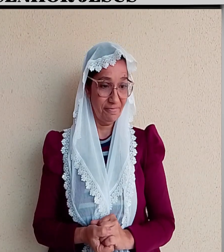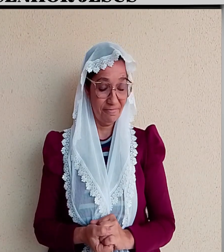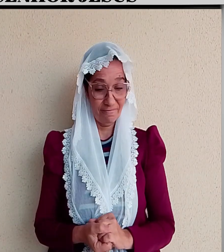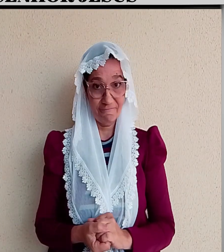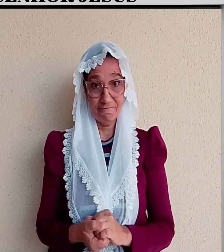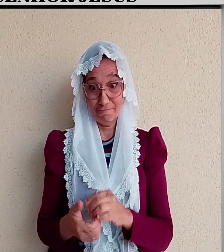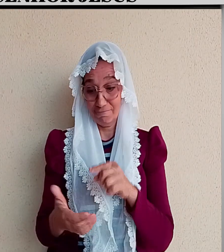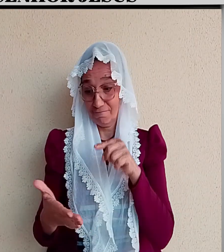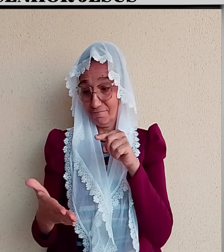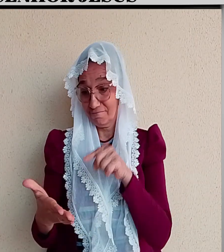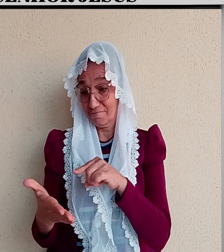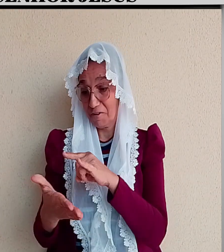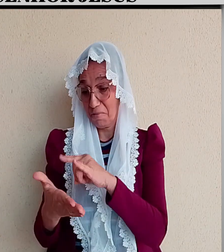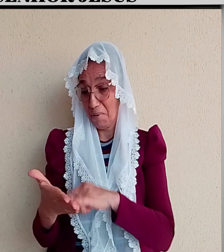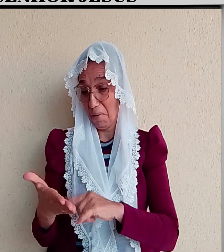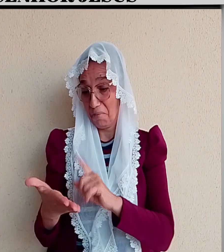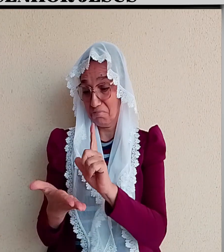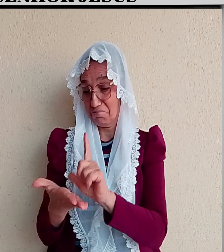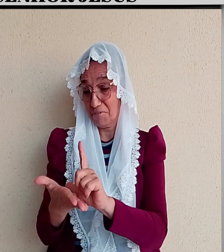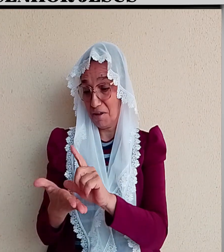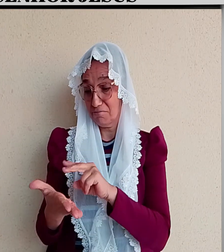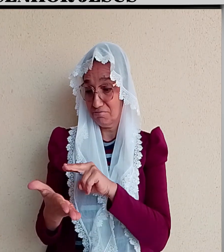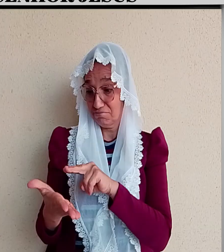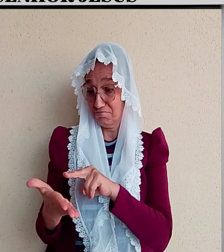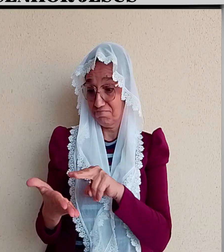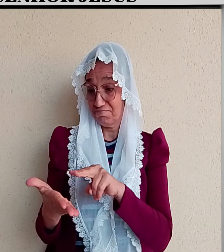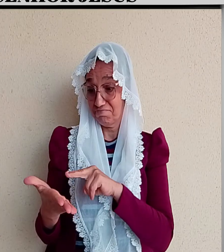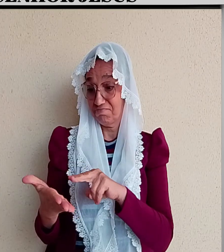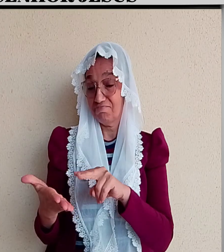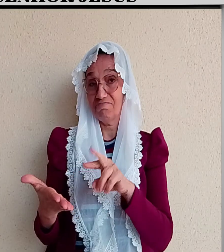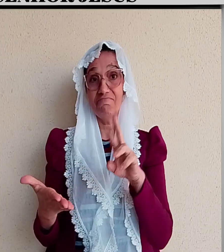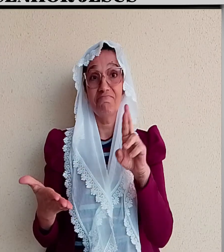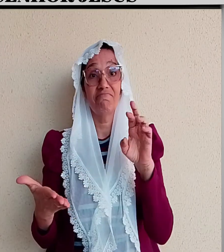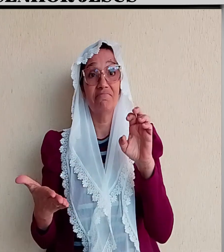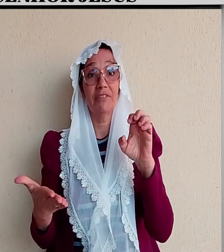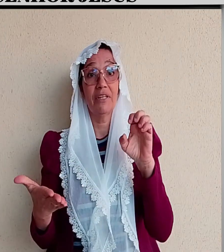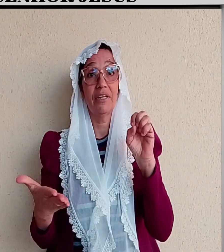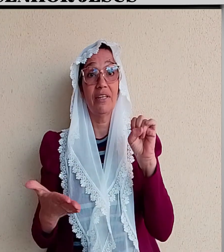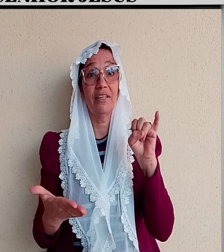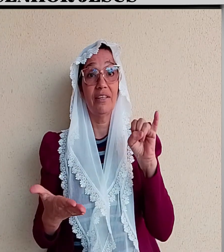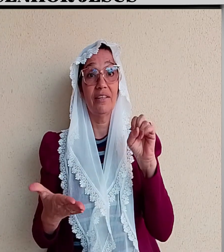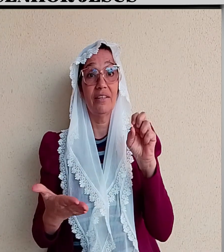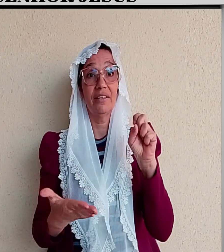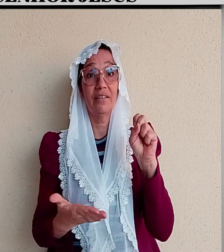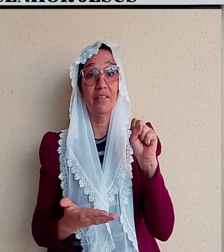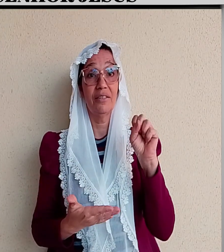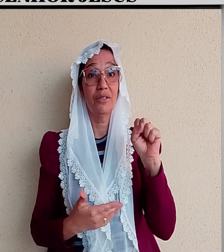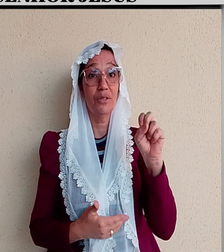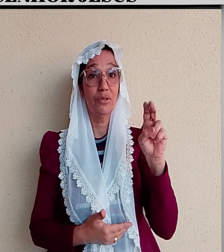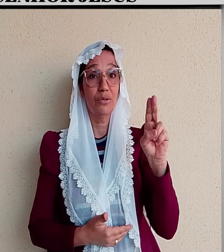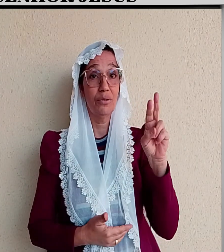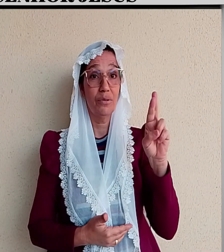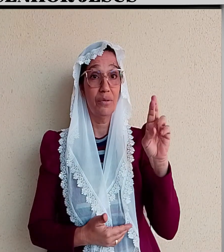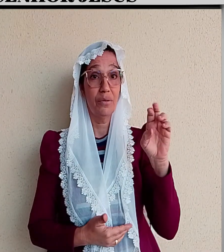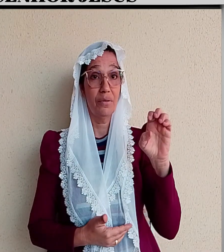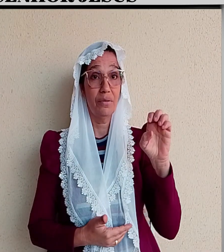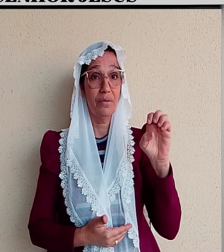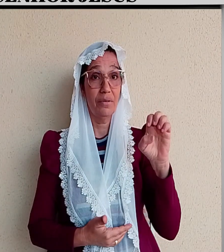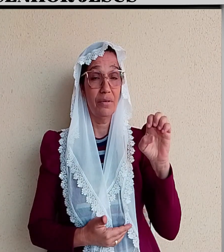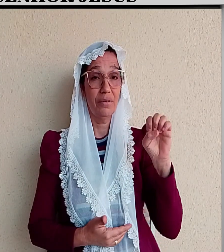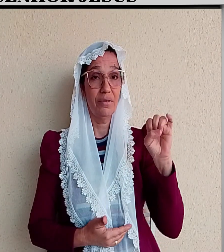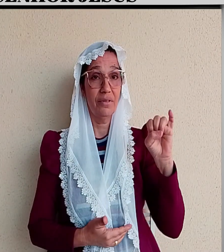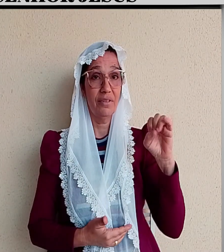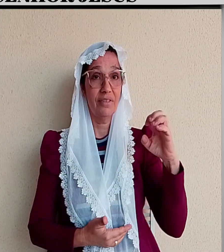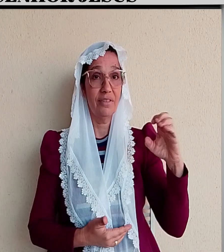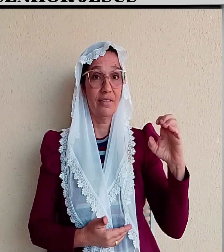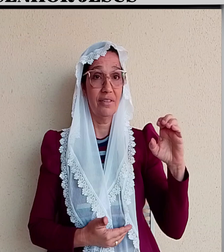laudo, ressurreição. Glória a Jesus. Corpo novo. Aleluia, Jesus. Tudo restaurado.